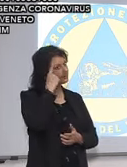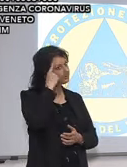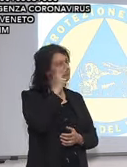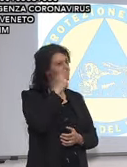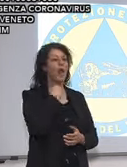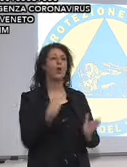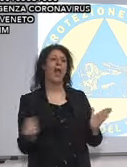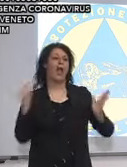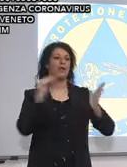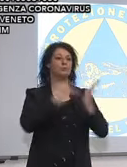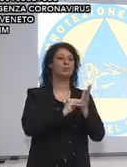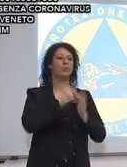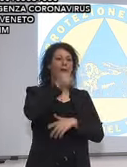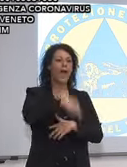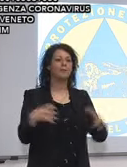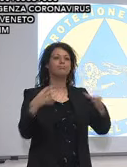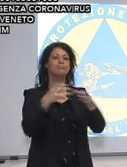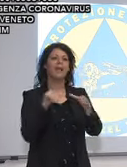un'ultimissima cosa. Sono centrale di aerei.